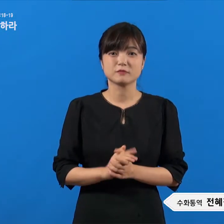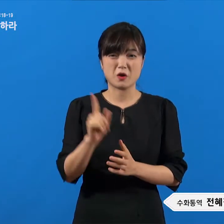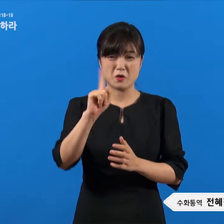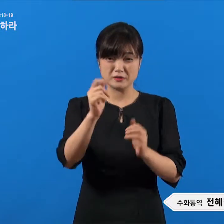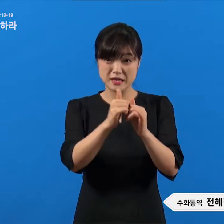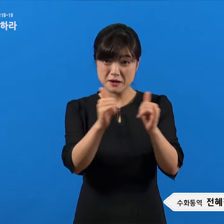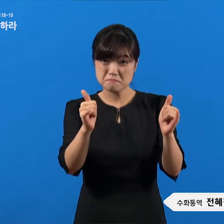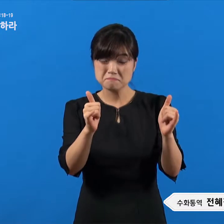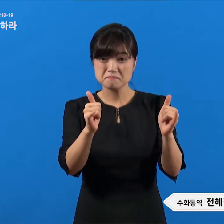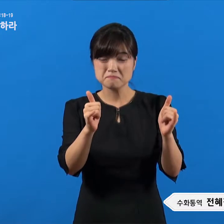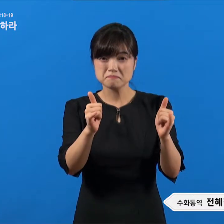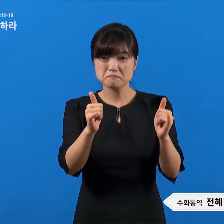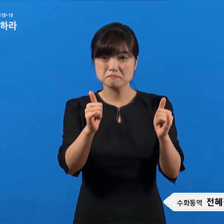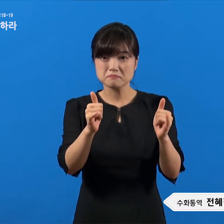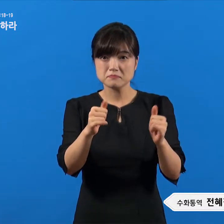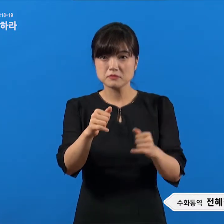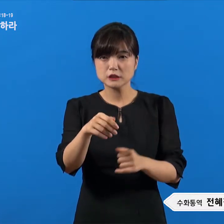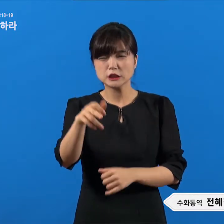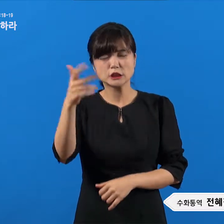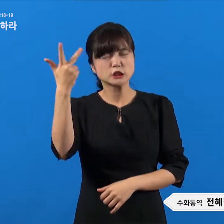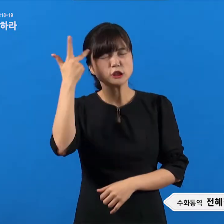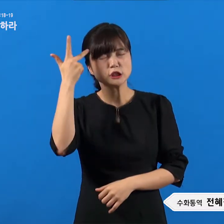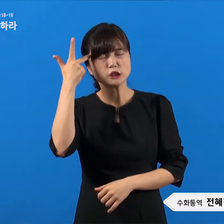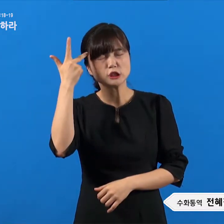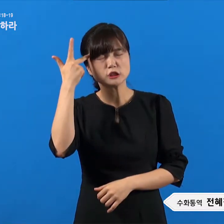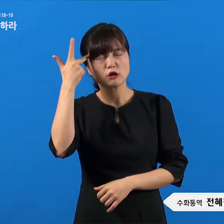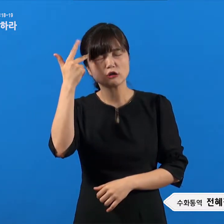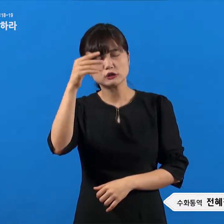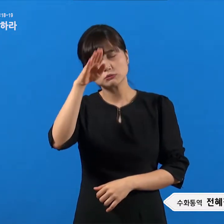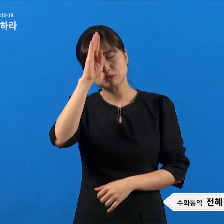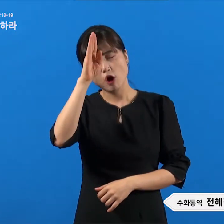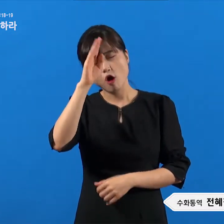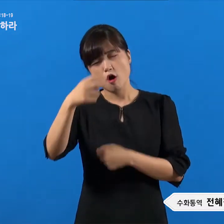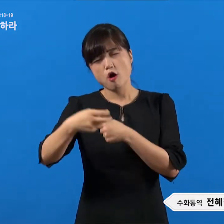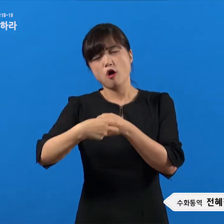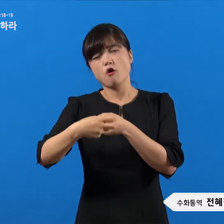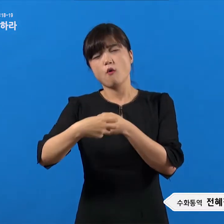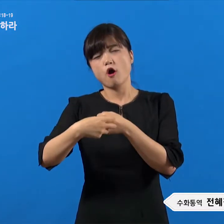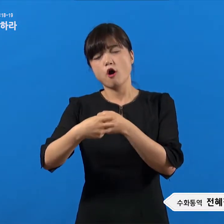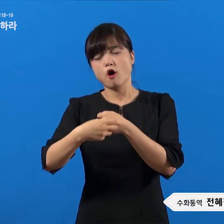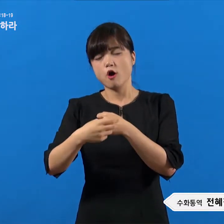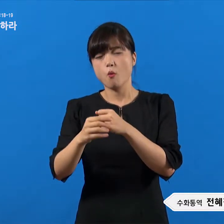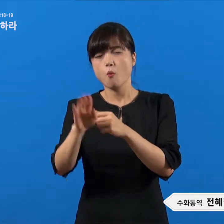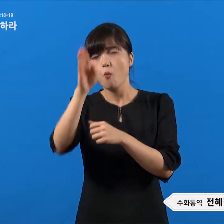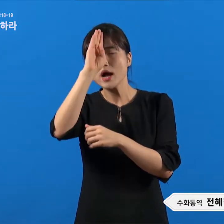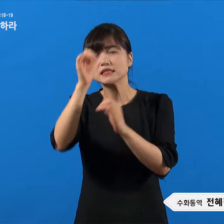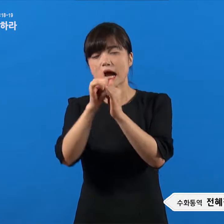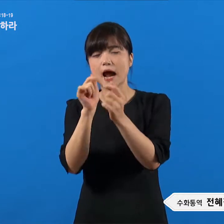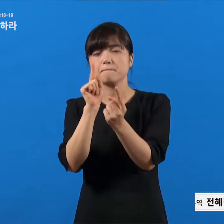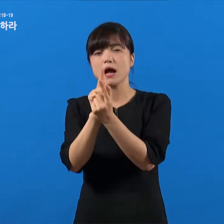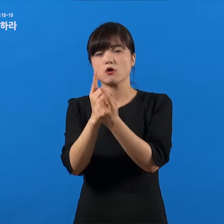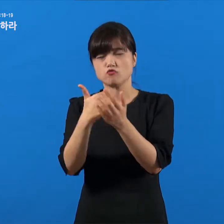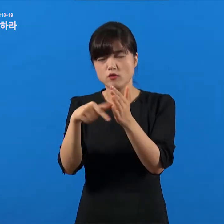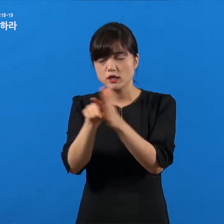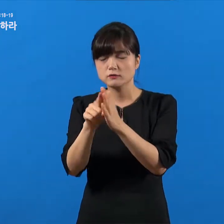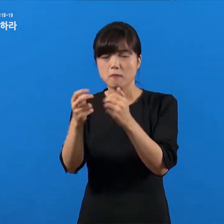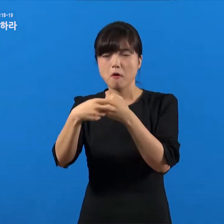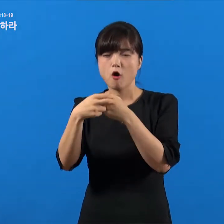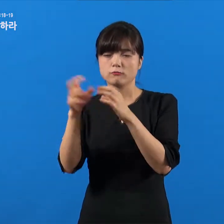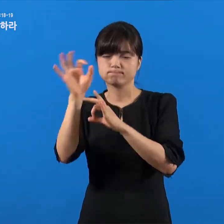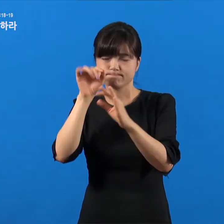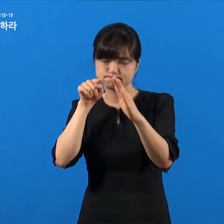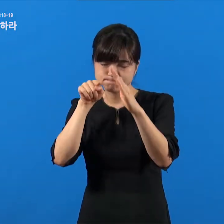어떤 사람이 정신병동에 있는 환자를 방문하기 위해서 이제 병원을